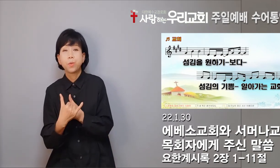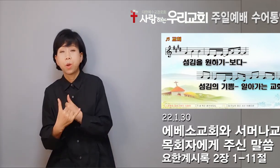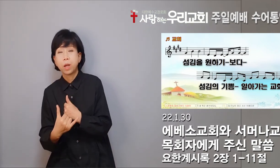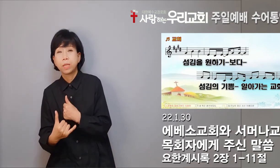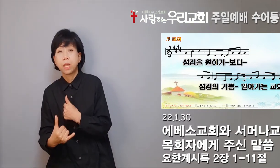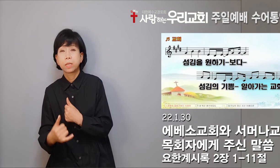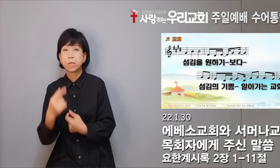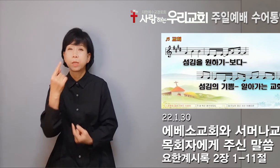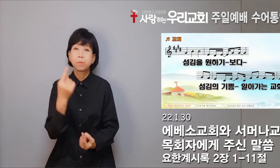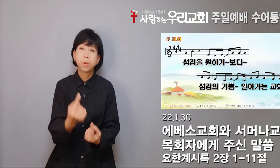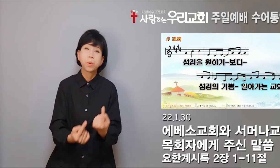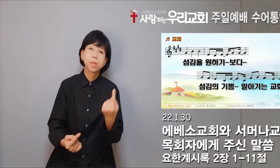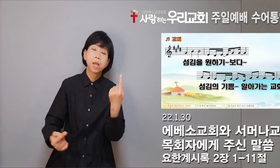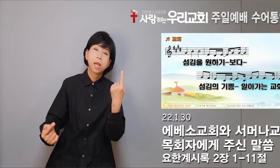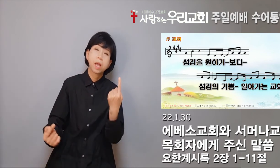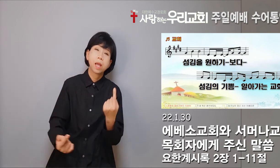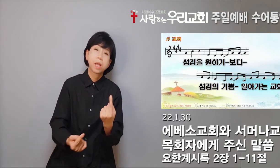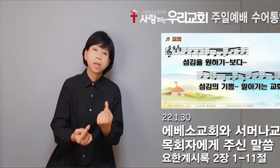섬김을